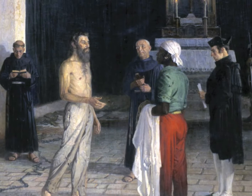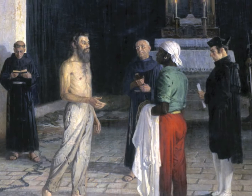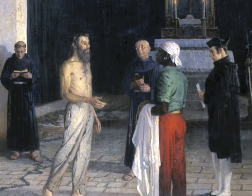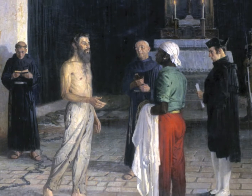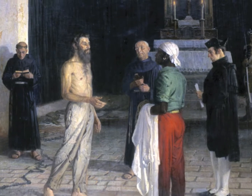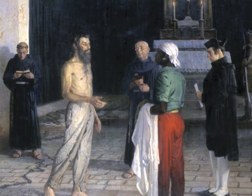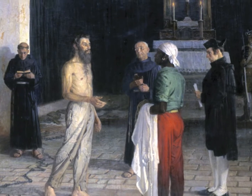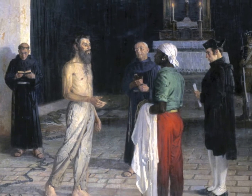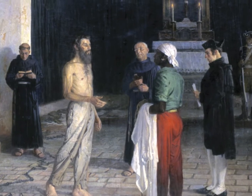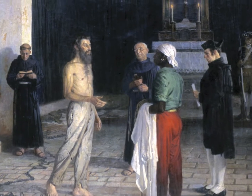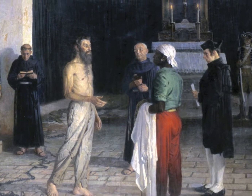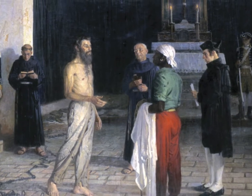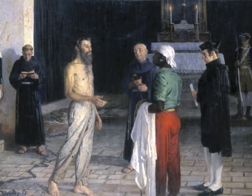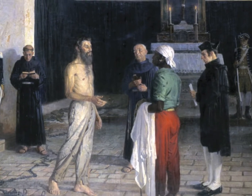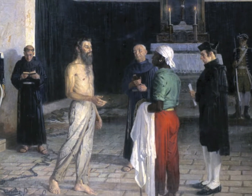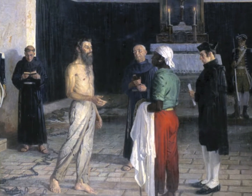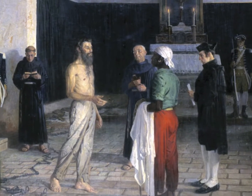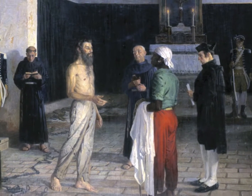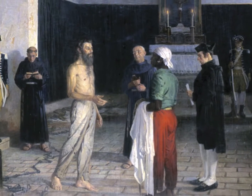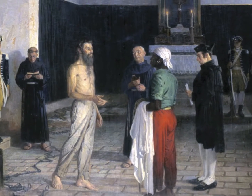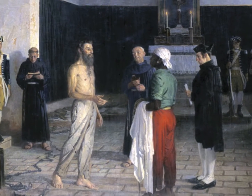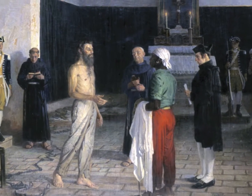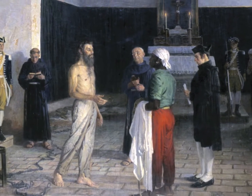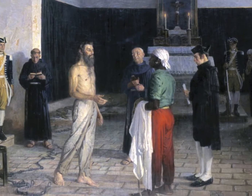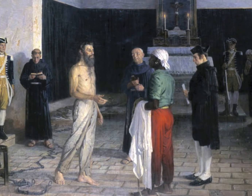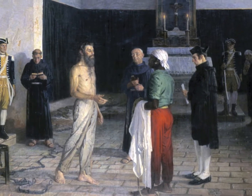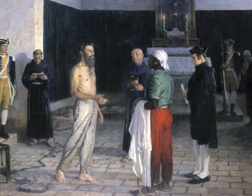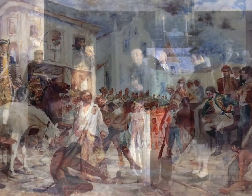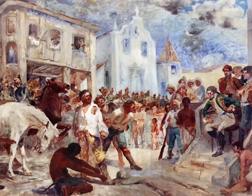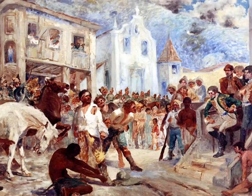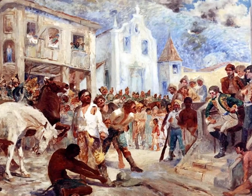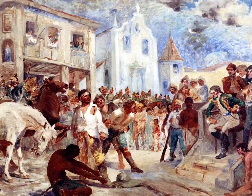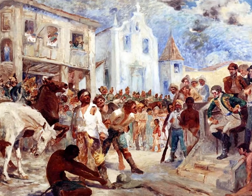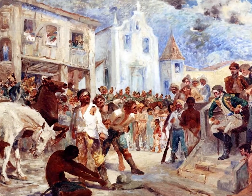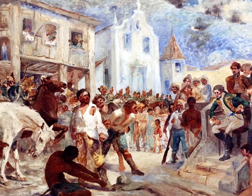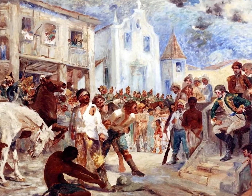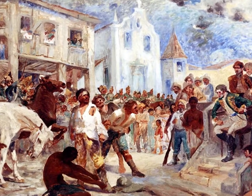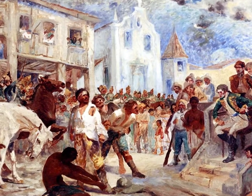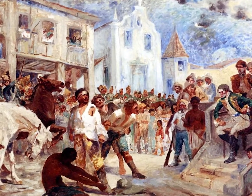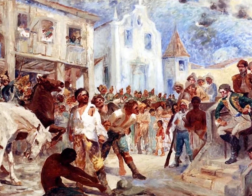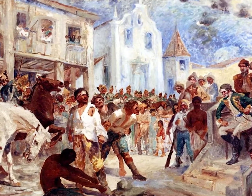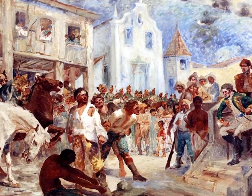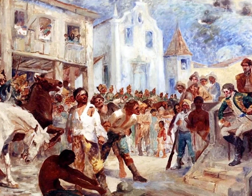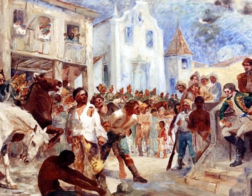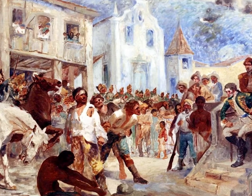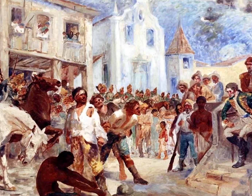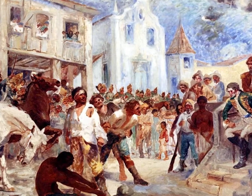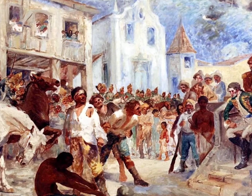herói Joaquim José da Silva Xavier, o Tiradentes, e a Conjuração Baiana, que teve seus líderes presos